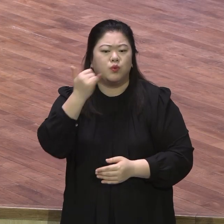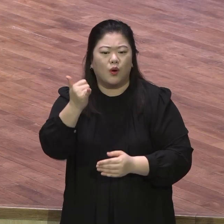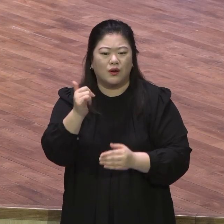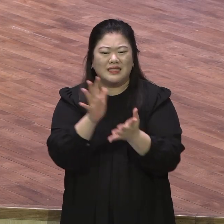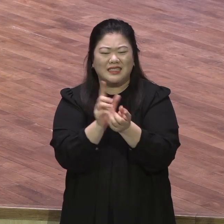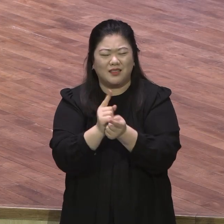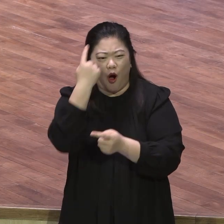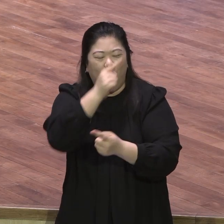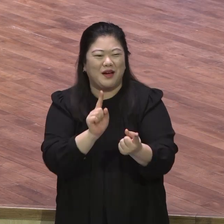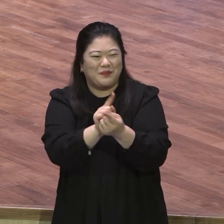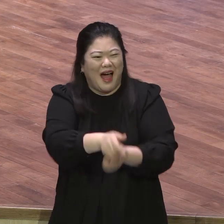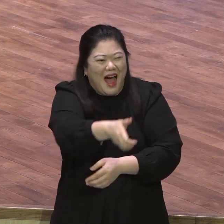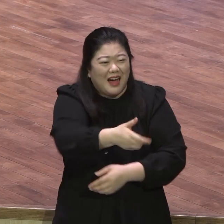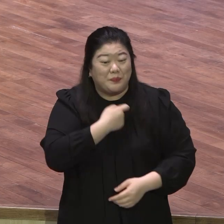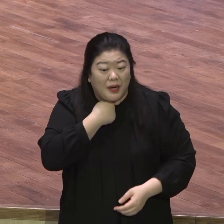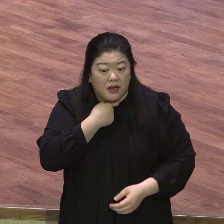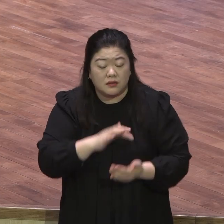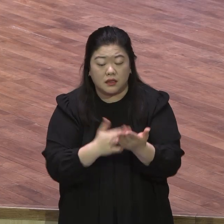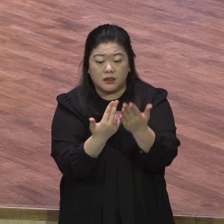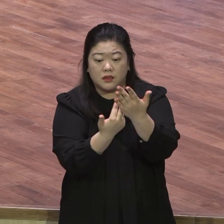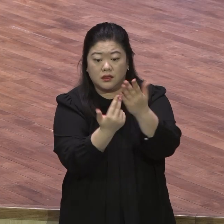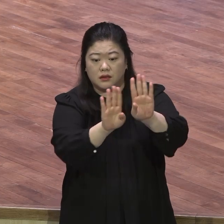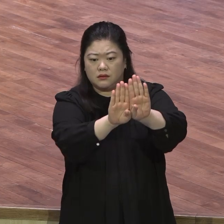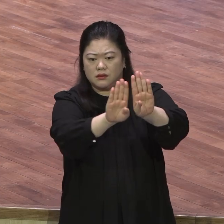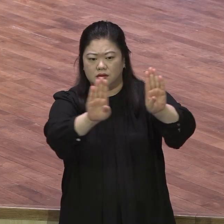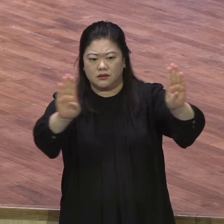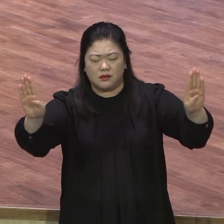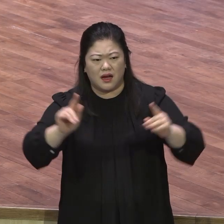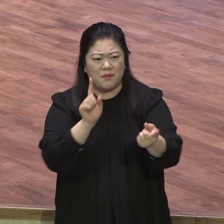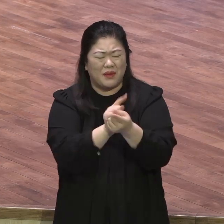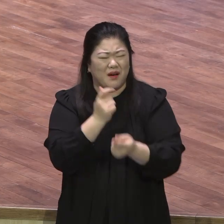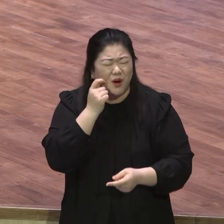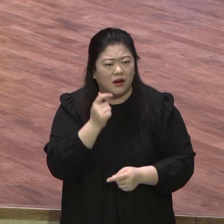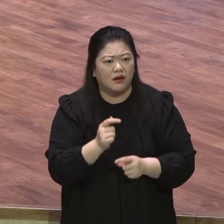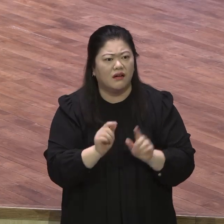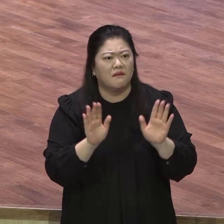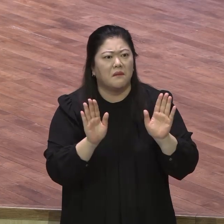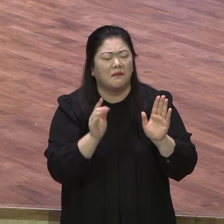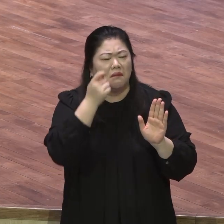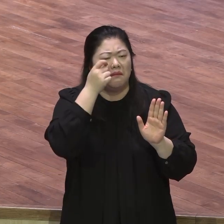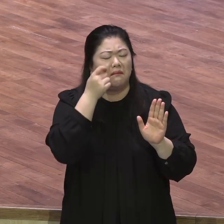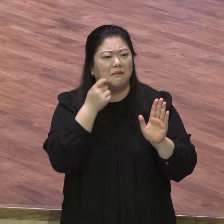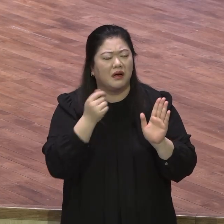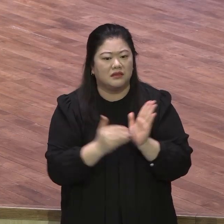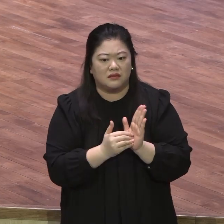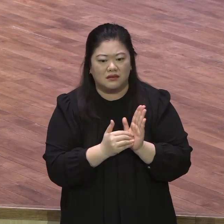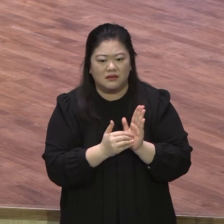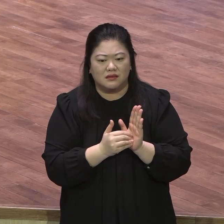만남을 대신 그렇게 안타까운 모습들을 그렇게 우리가 보았습니다.